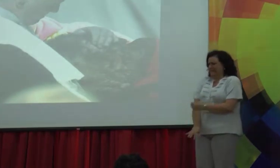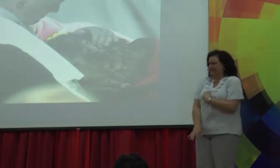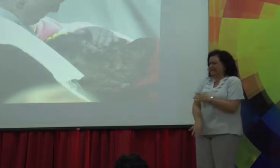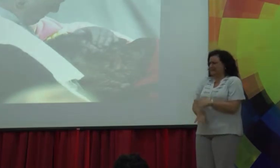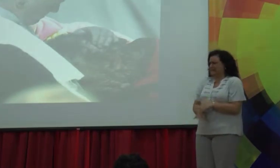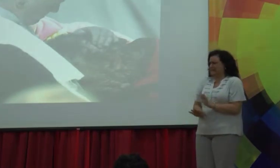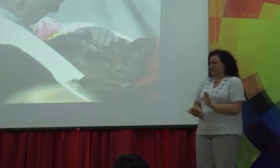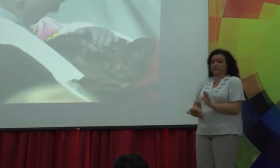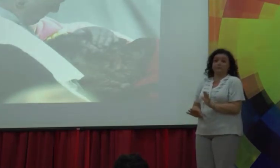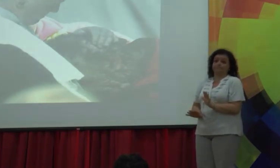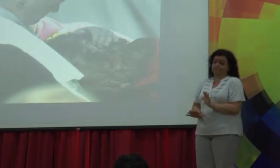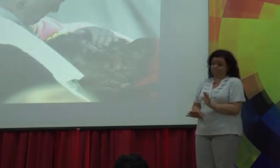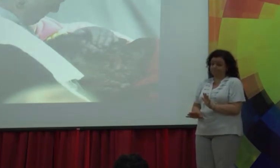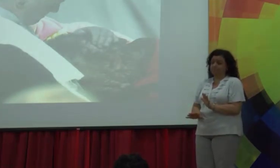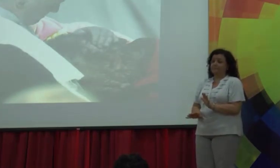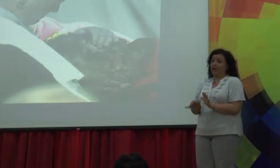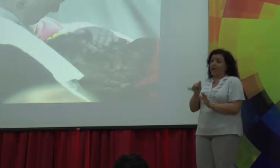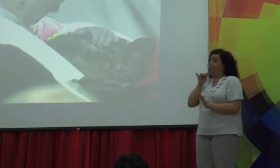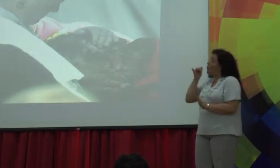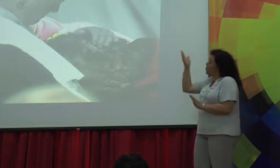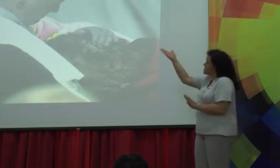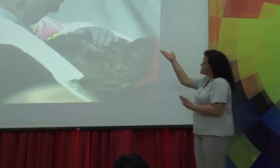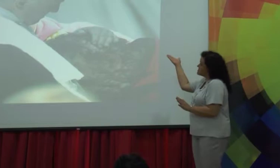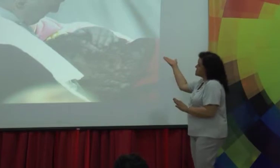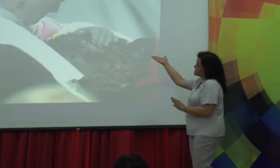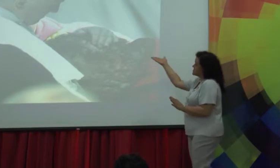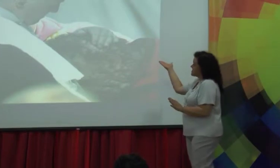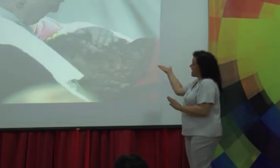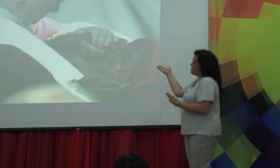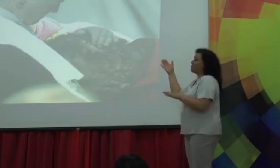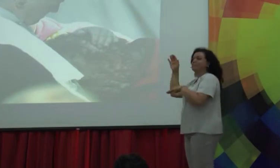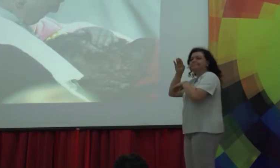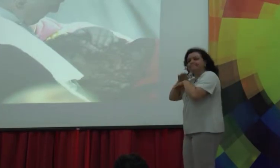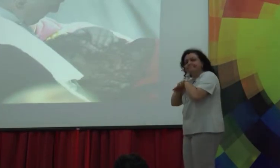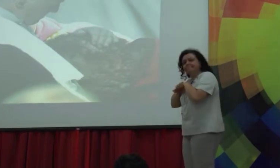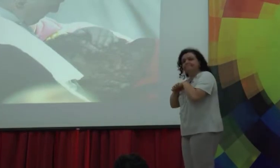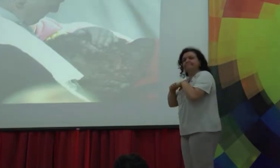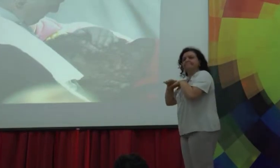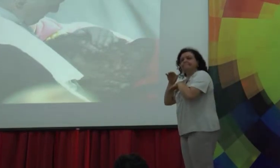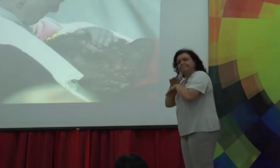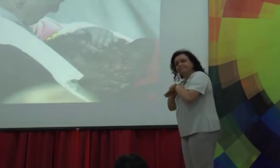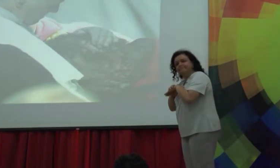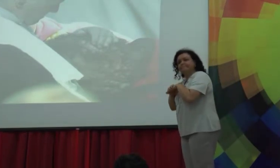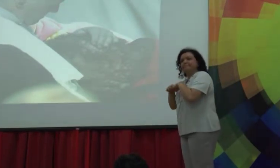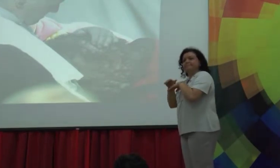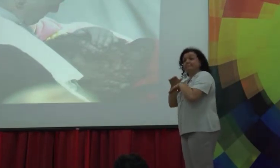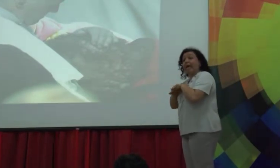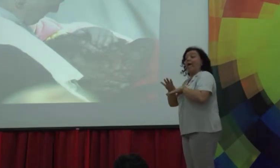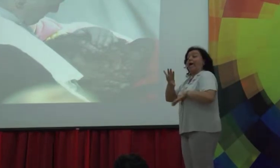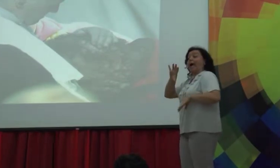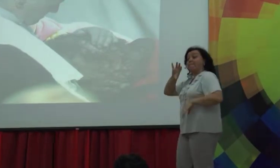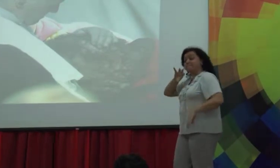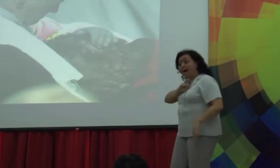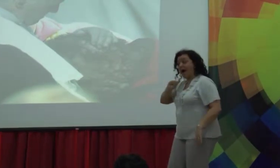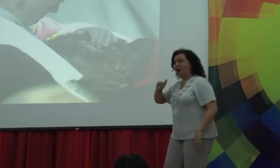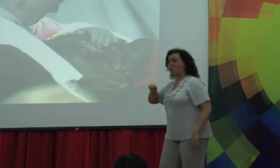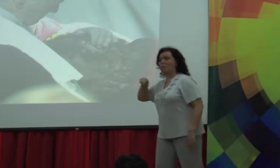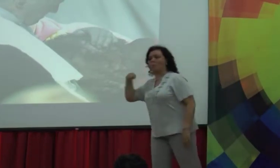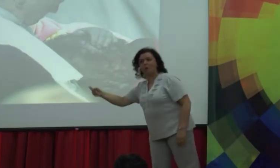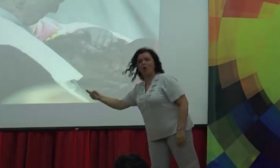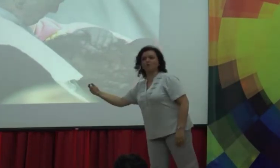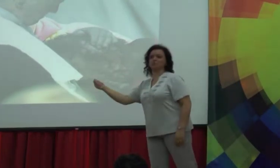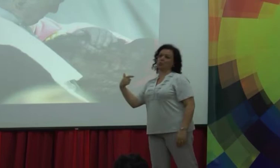as pessoas olham essa pessoa com deformidade, a sociedade se afasta. Então, esse exemplo de carinho do Papa para